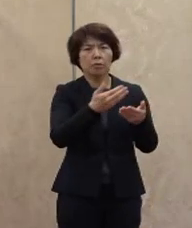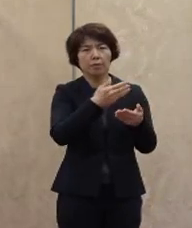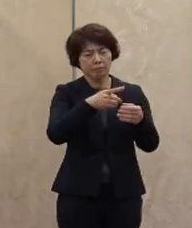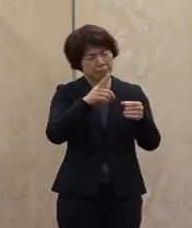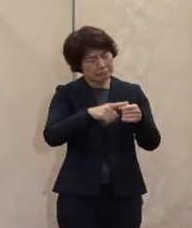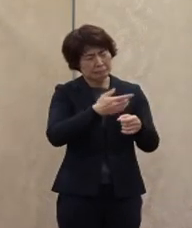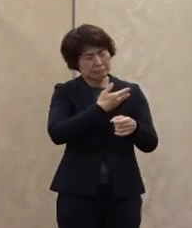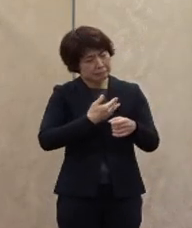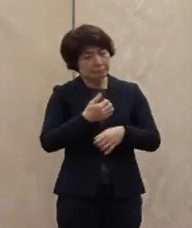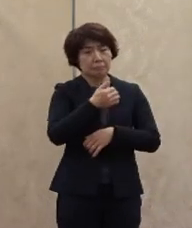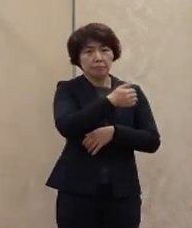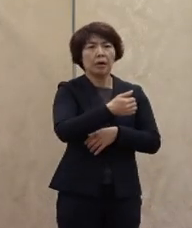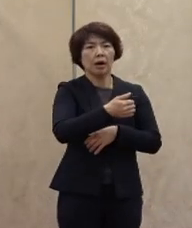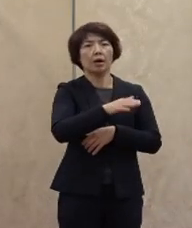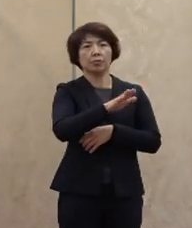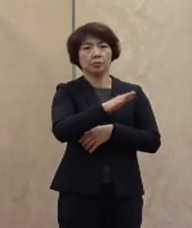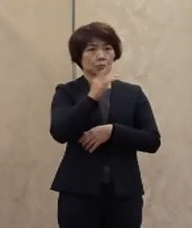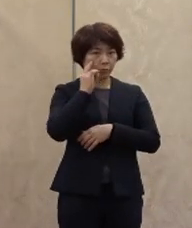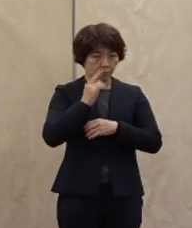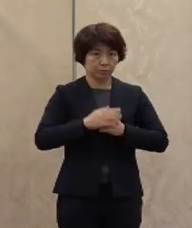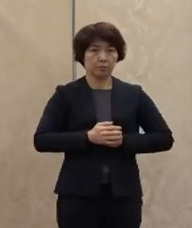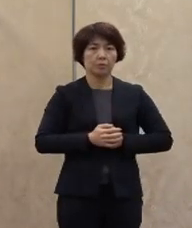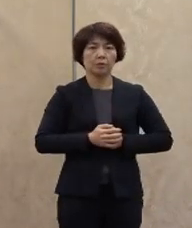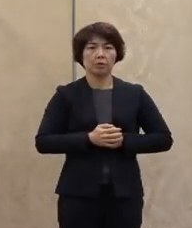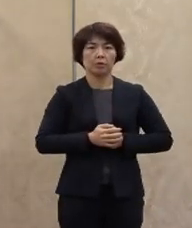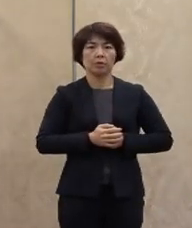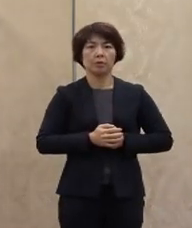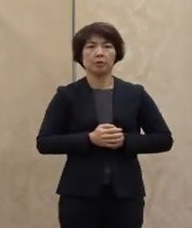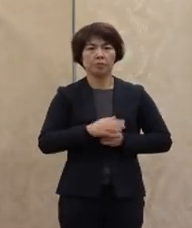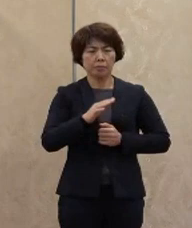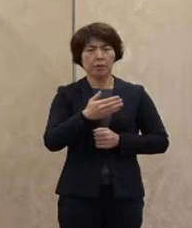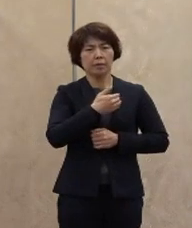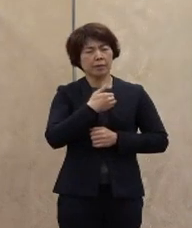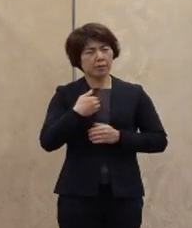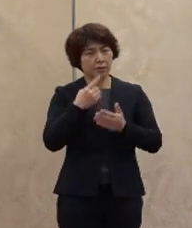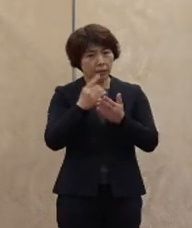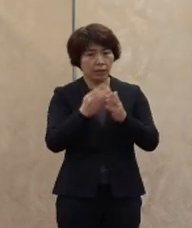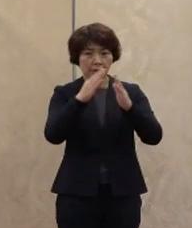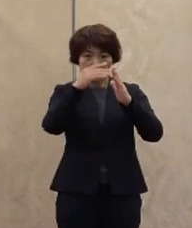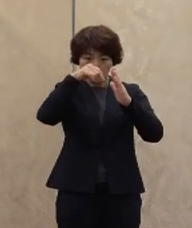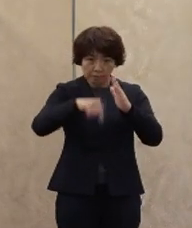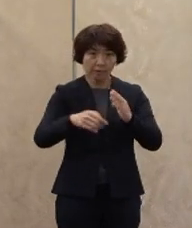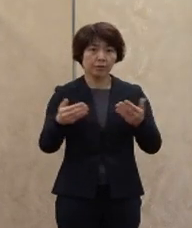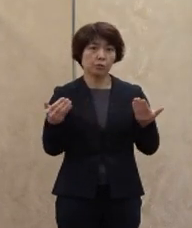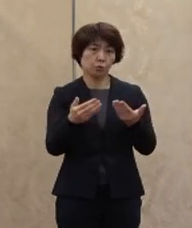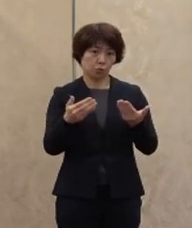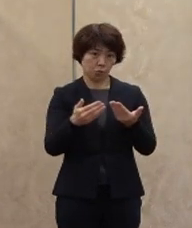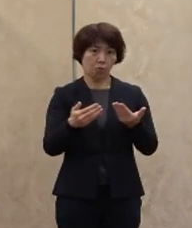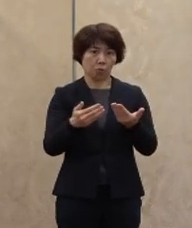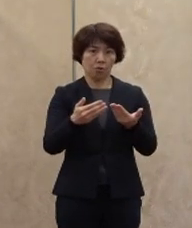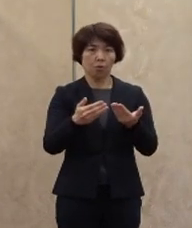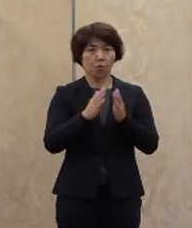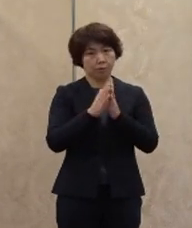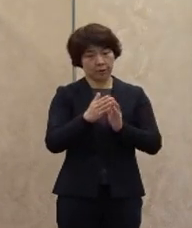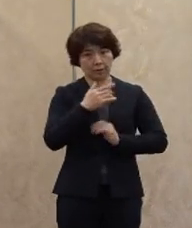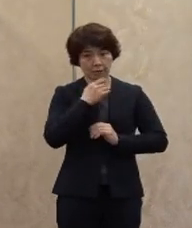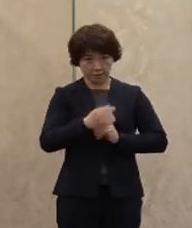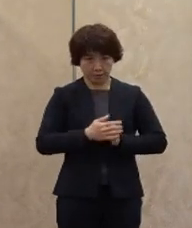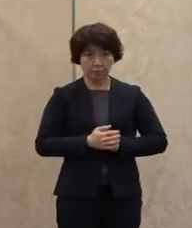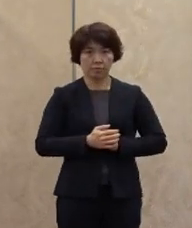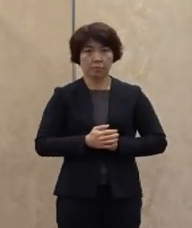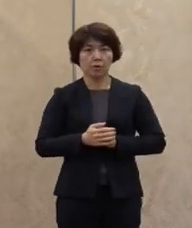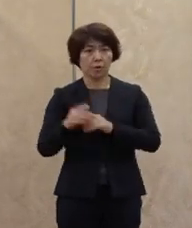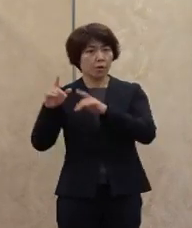お願いしますという話をしますが、その中でもできるだけテレワークをすることをお願いしたいと思いますし、特にこの首都